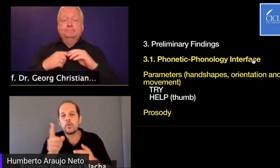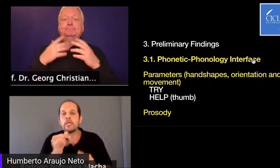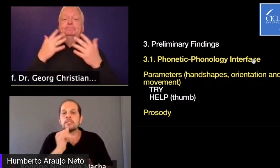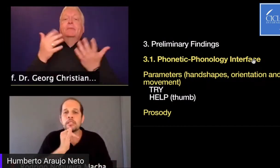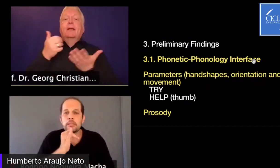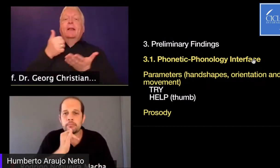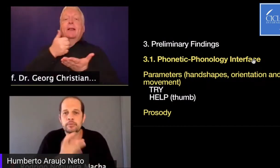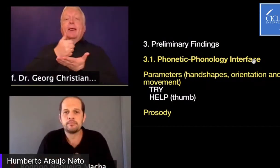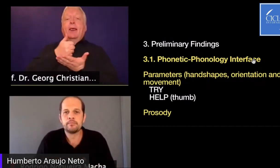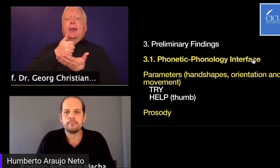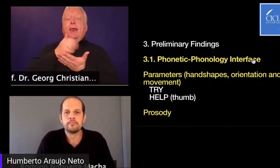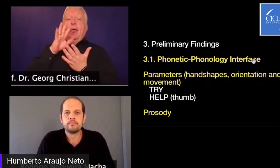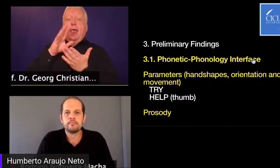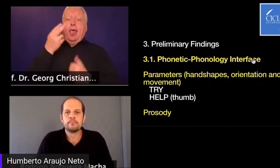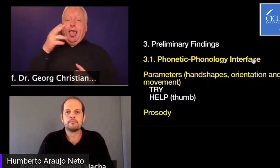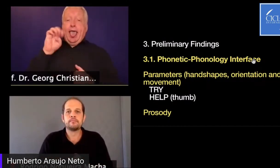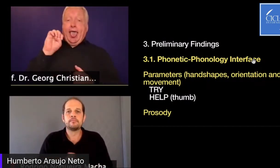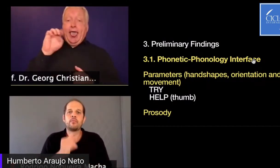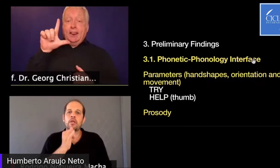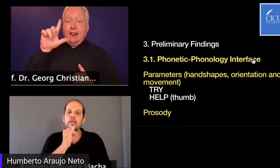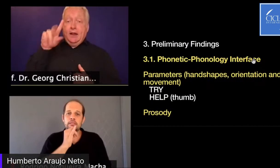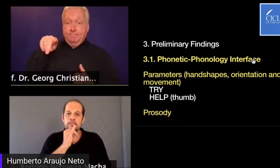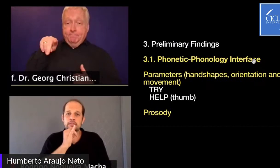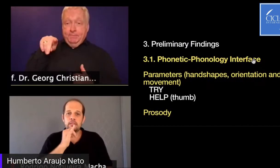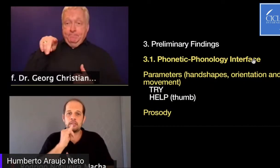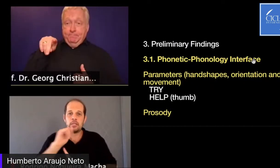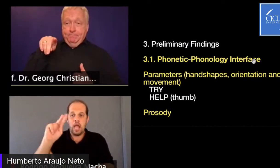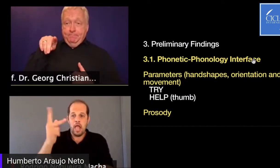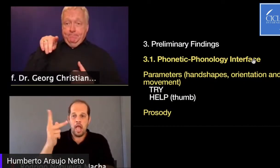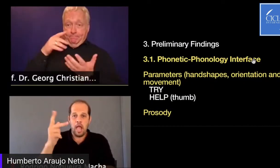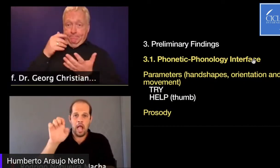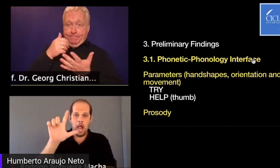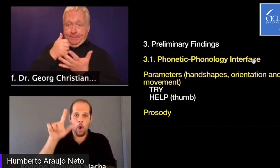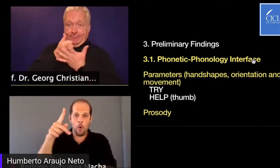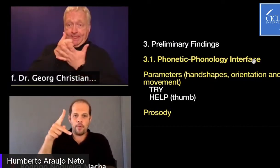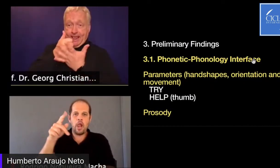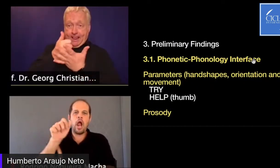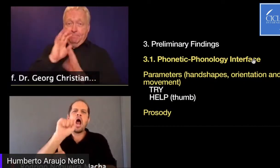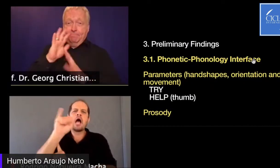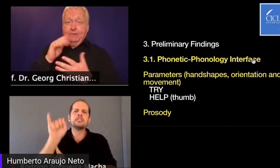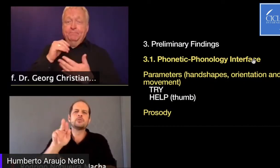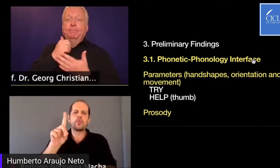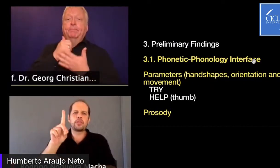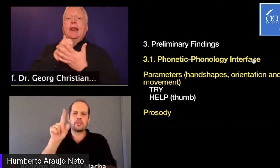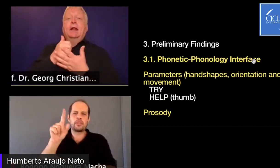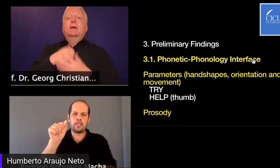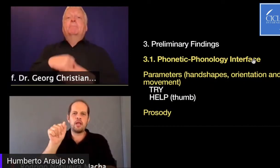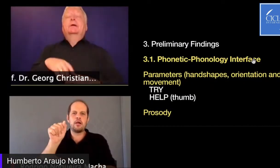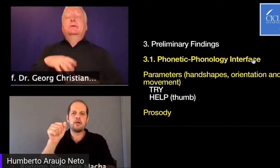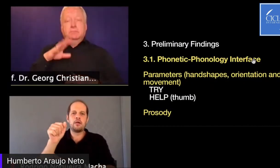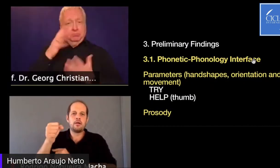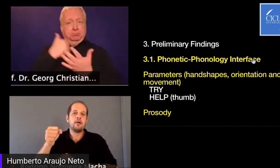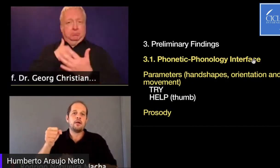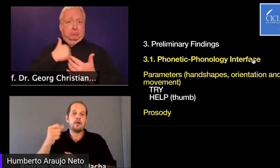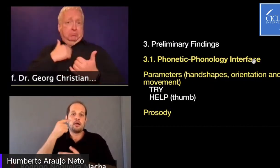Outro exemplo também aparece com o sinal de help, ajudar,